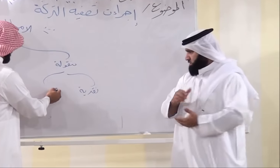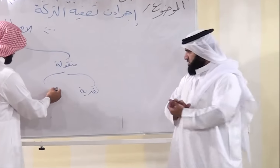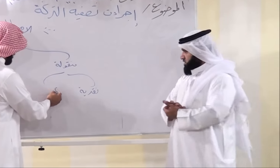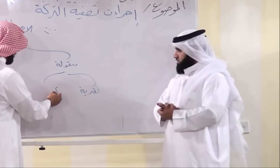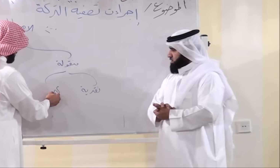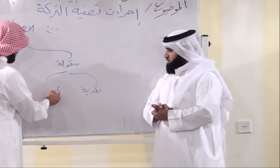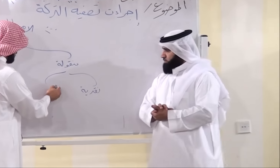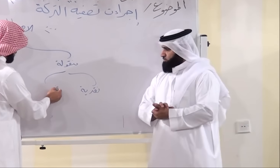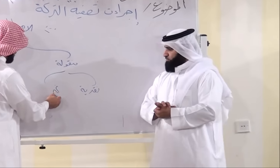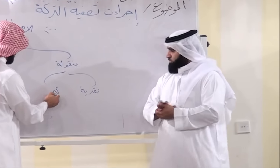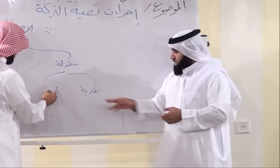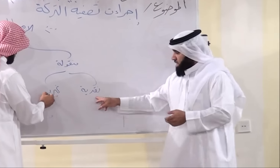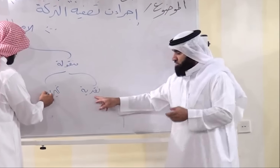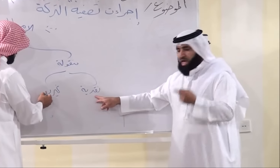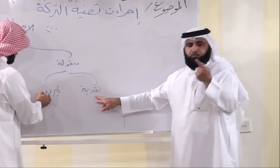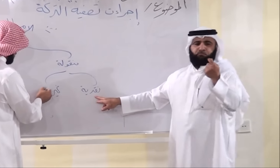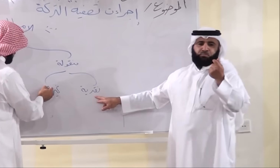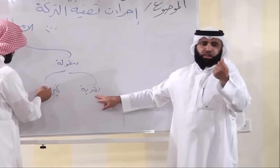غير نقدية.